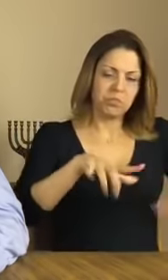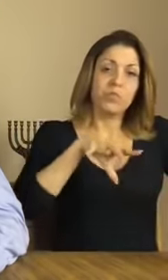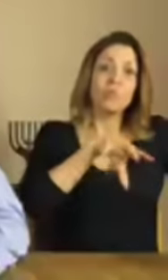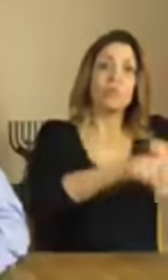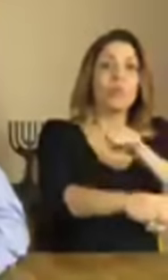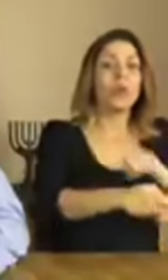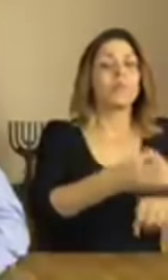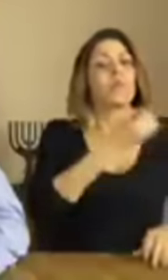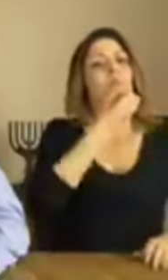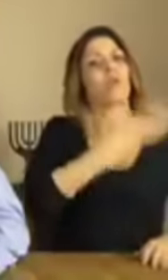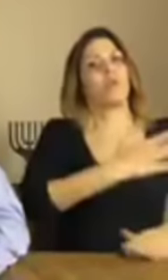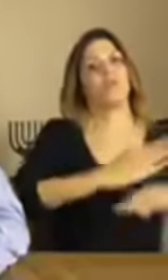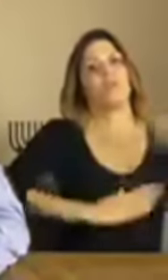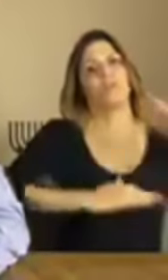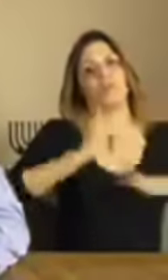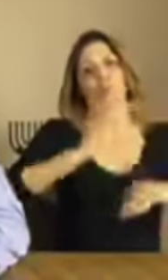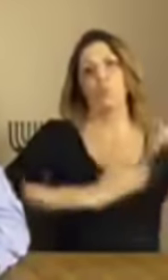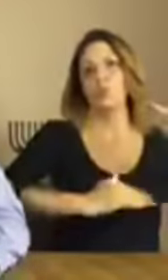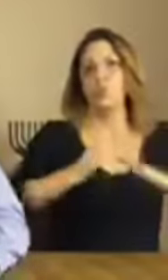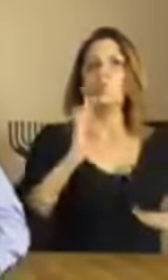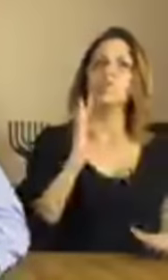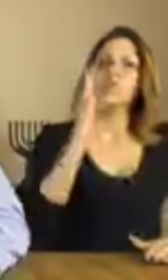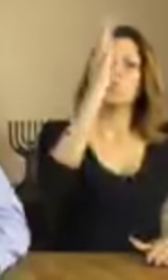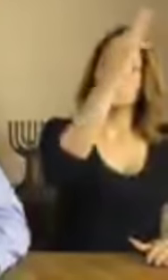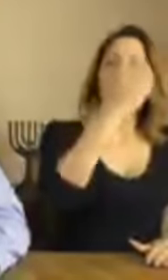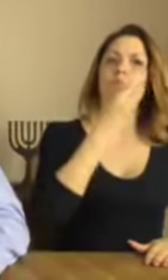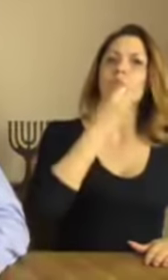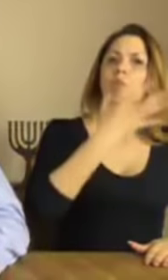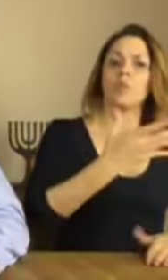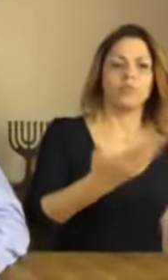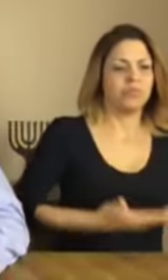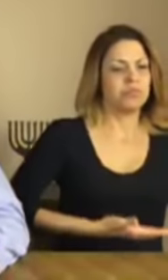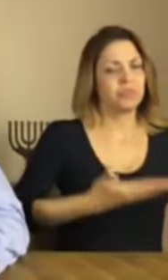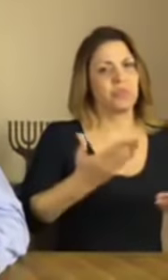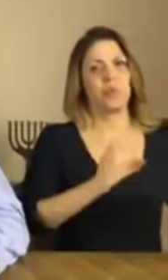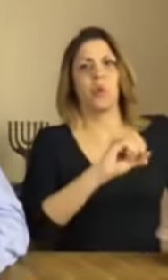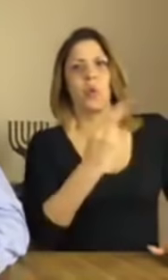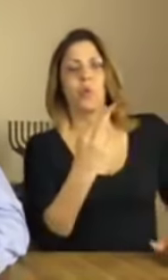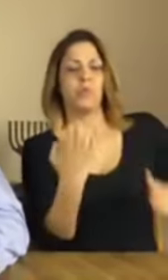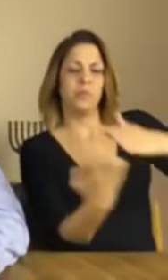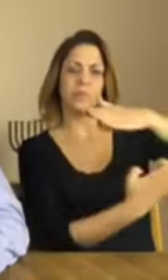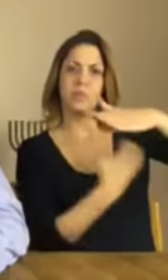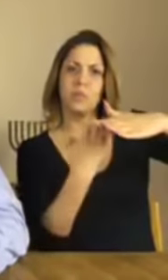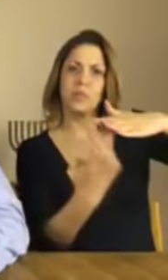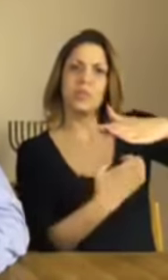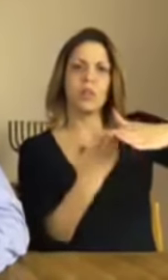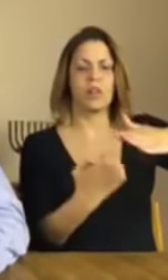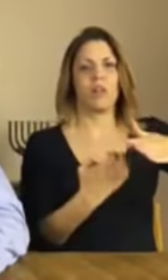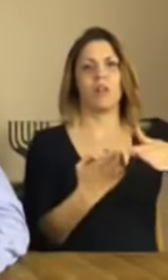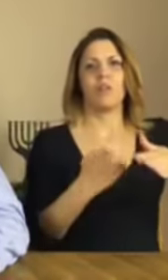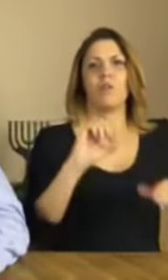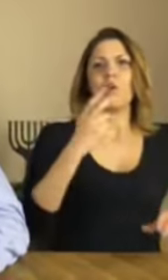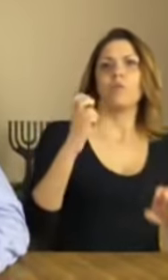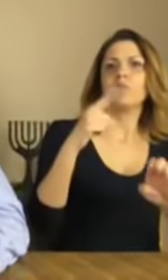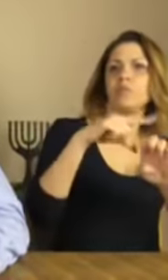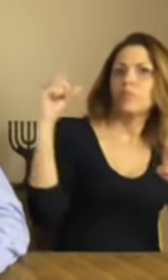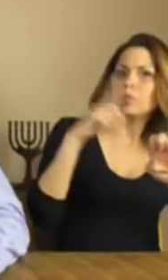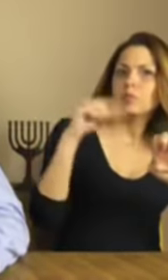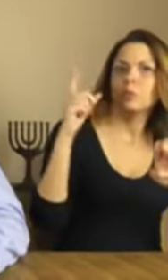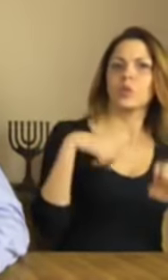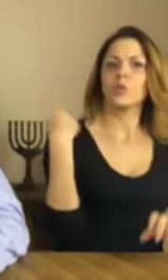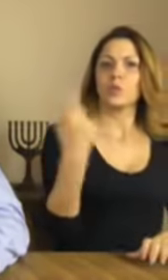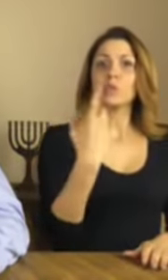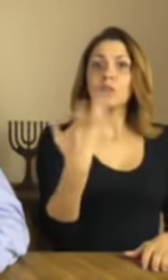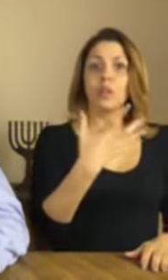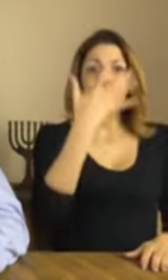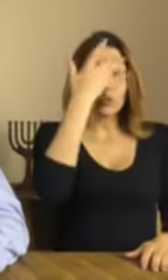jornais quer sejam bons patrões bons empregados bom liberais queremos é isso que queremos importar gente competente